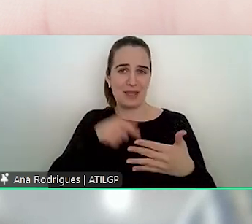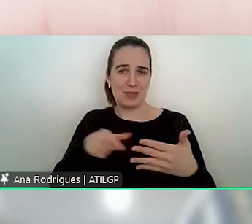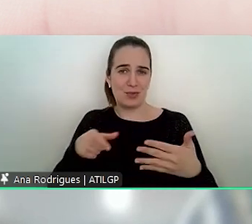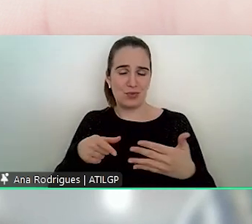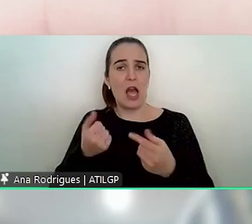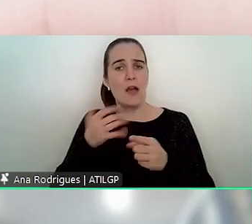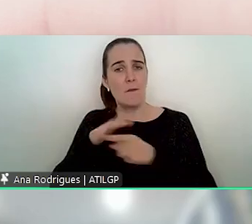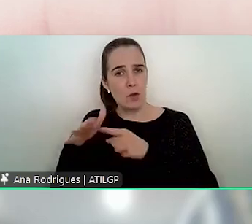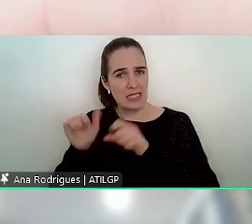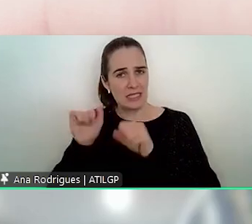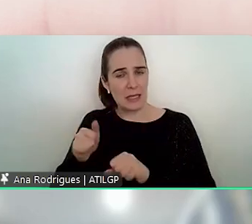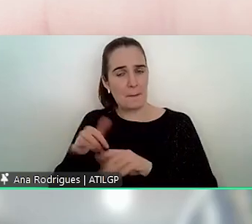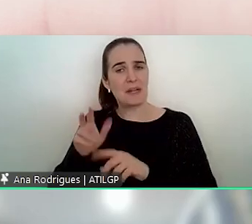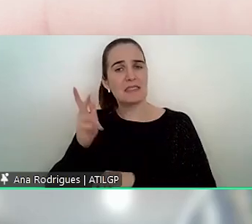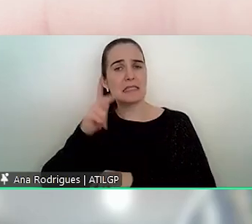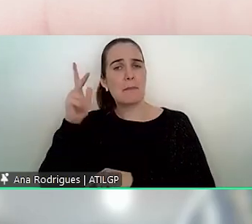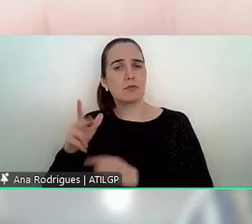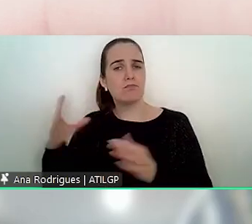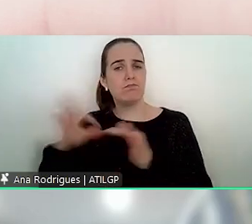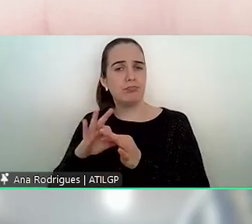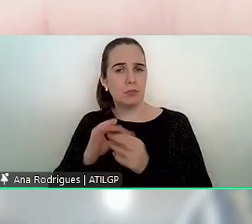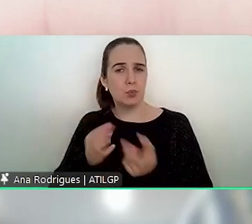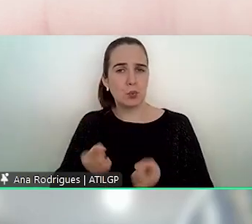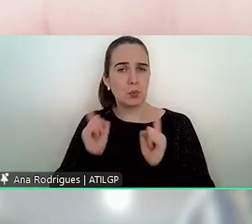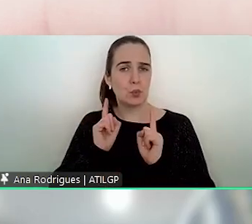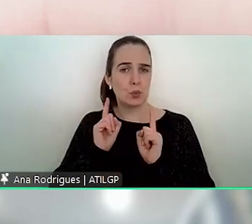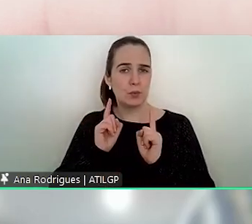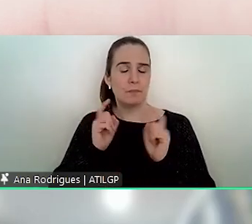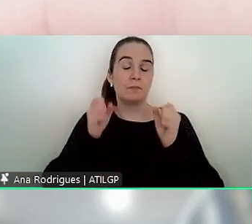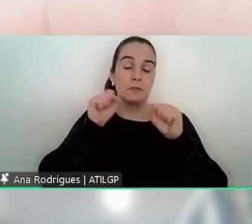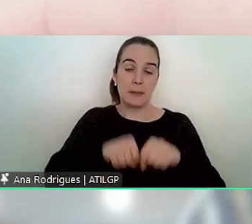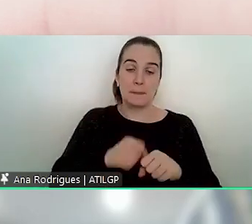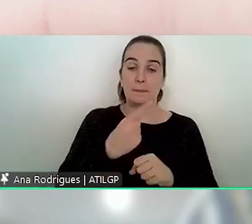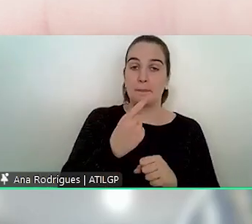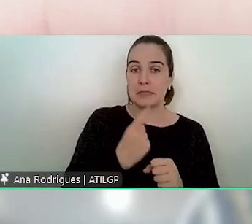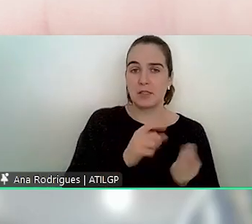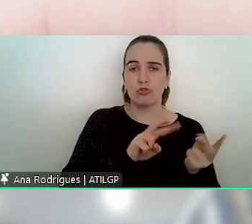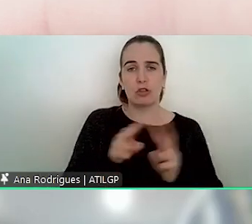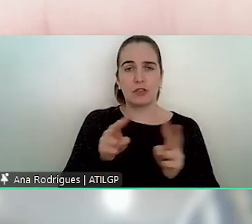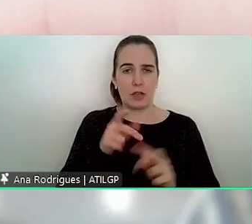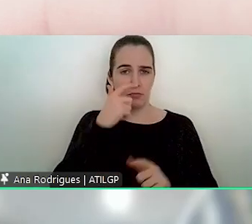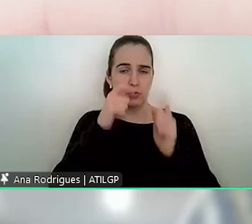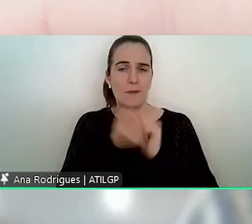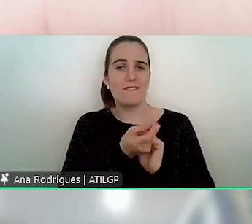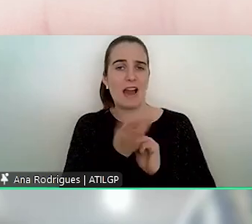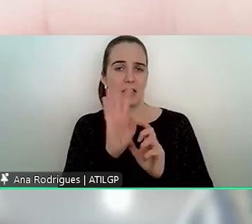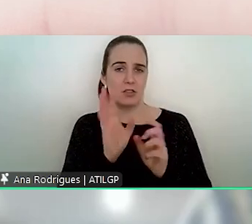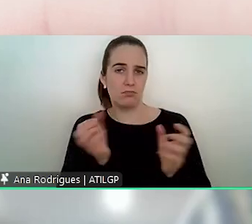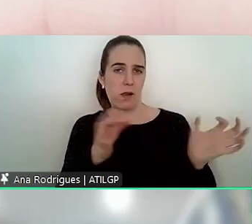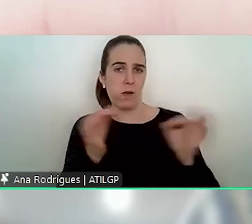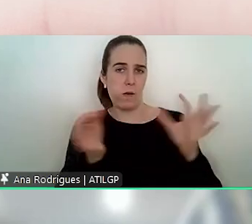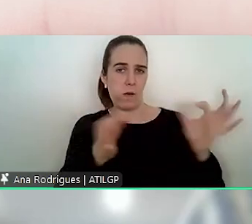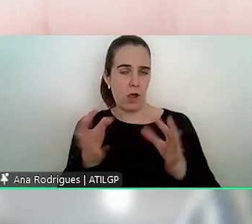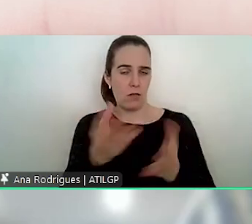é certo que elas devem resultar daquilo que são estratégias de cocriação e que envolvem entes da